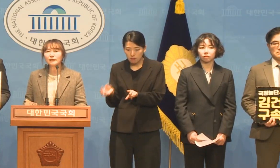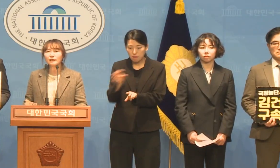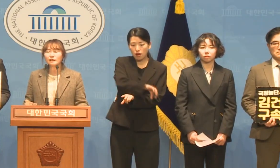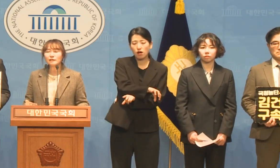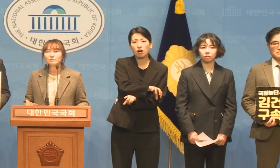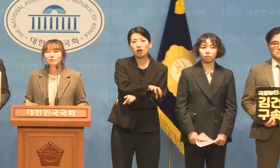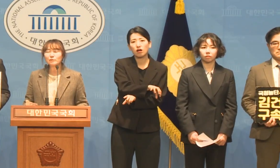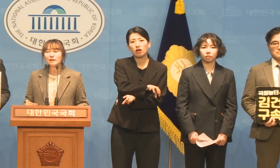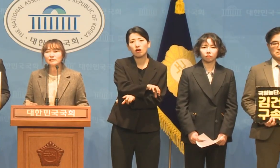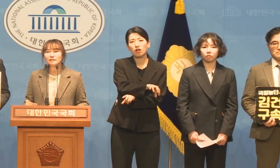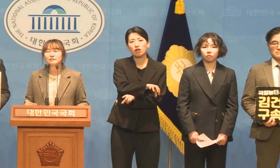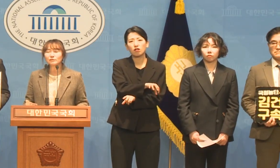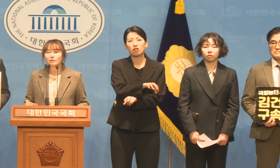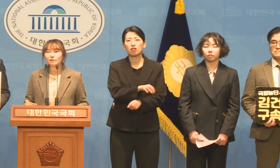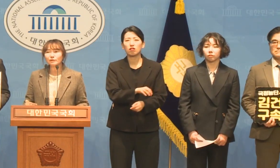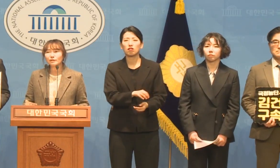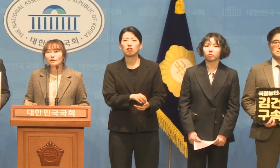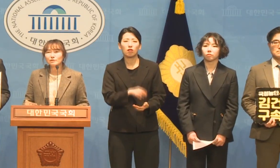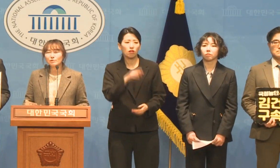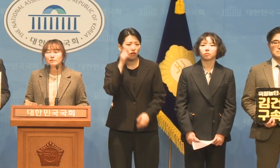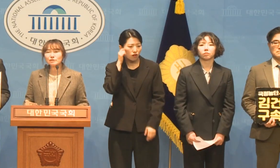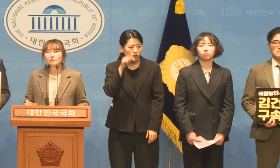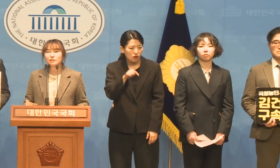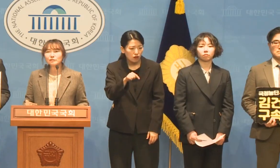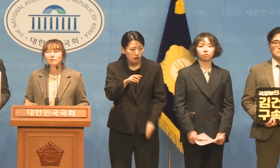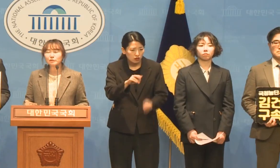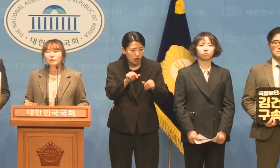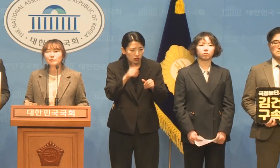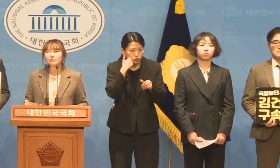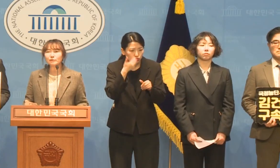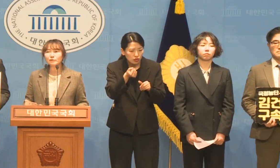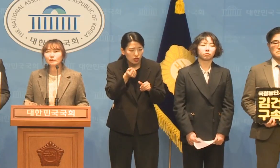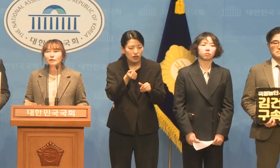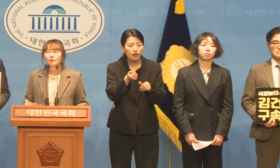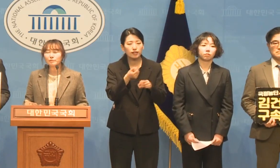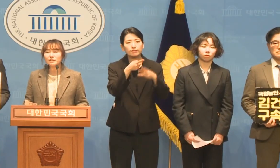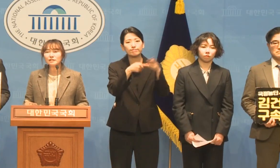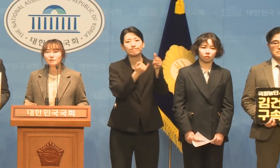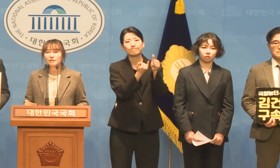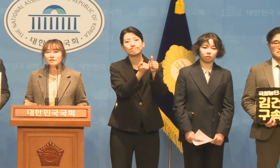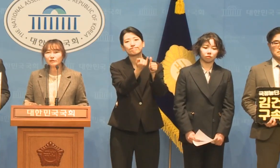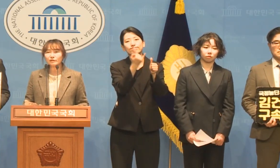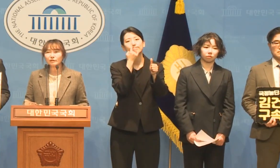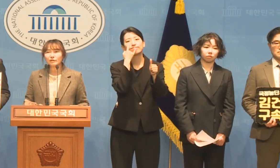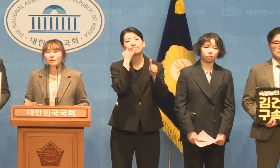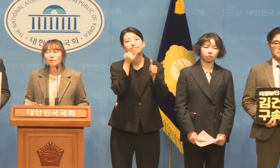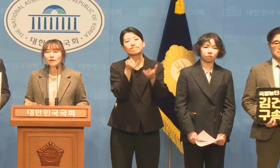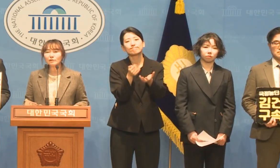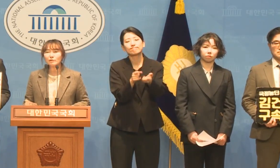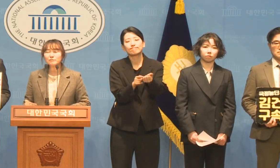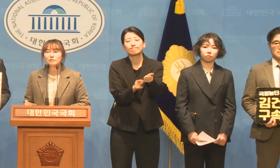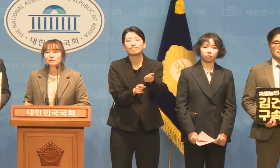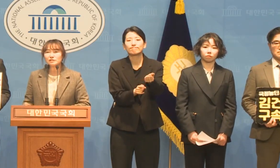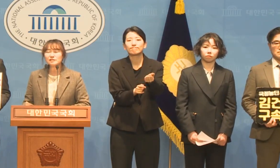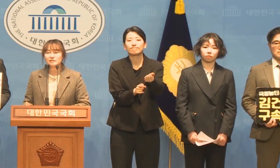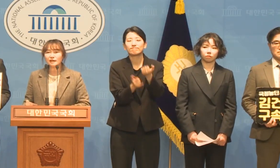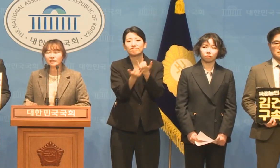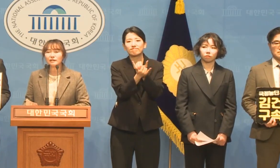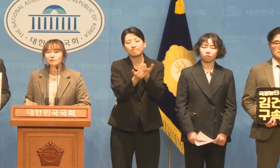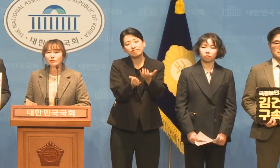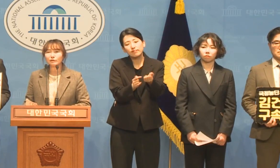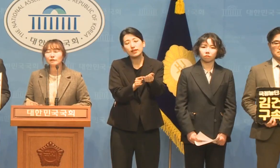김건희 일가의 부동산 인근으로 종점을 불법으로 옮기기 위해서 온갖